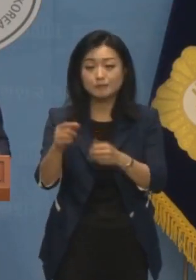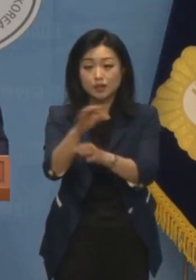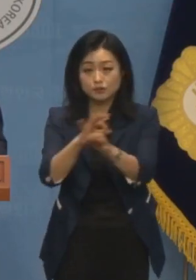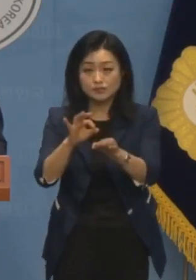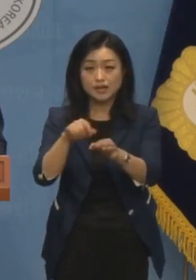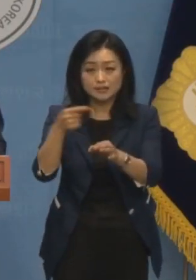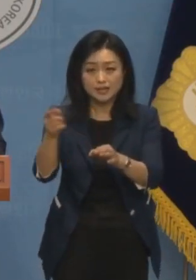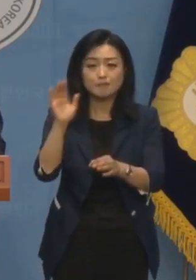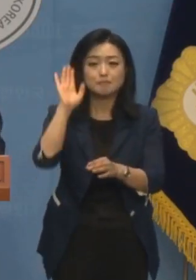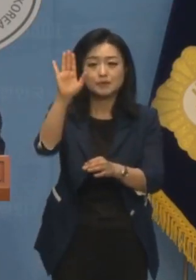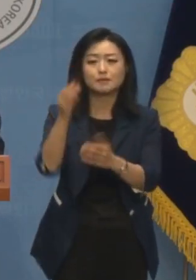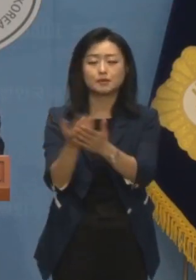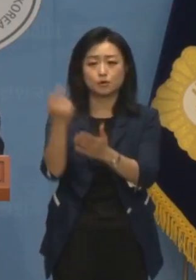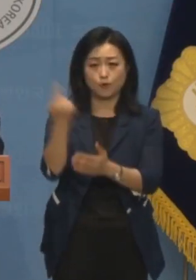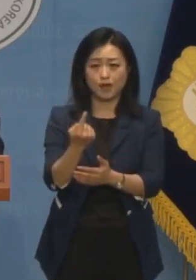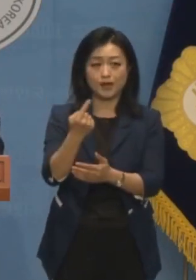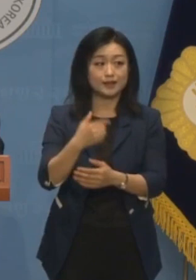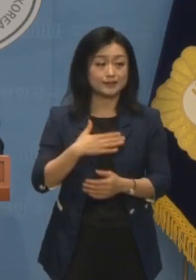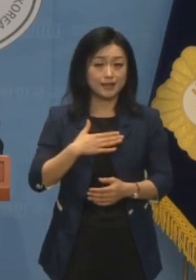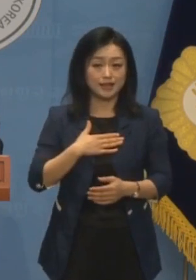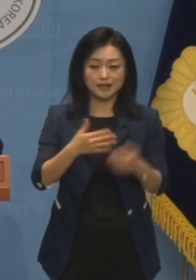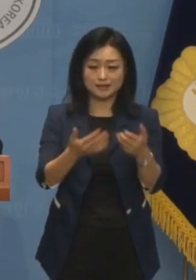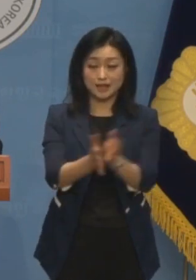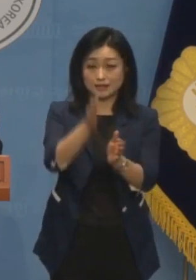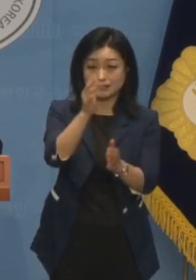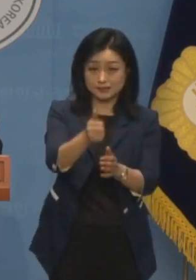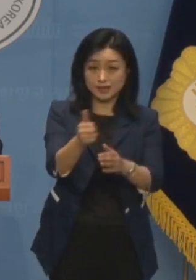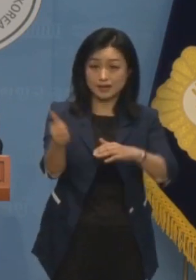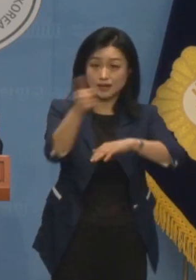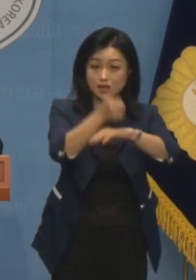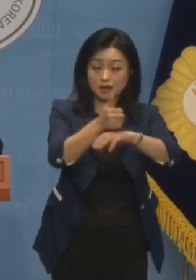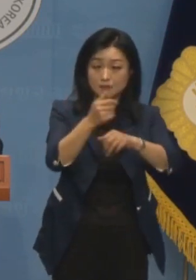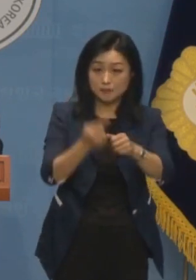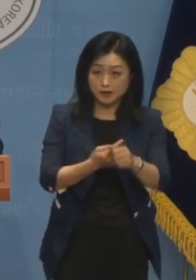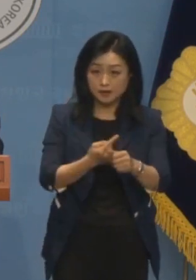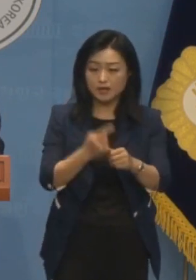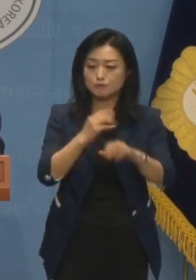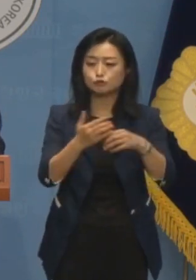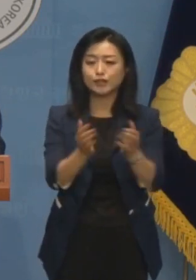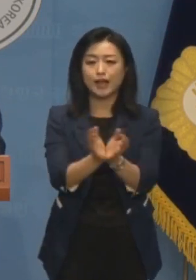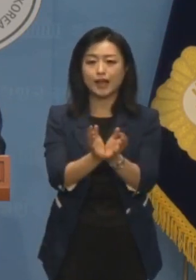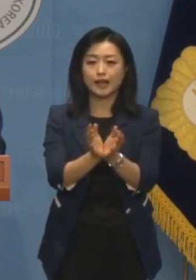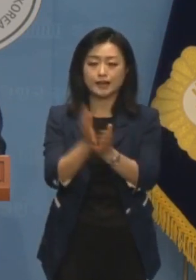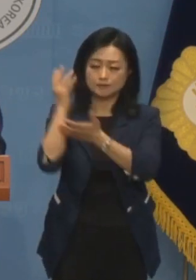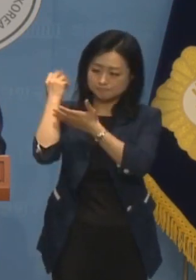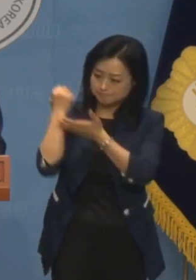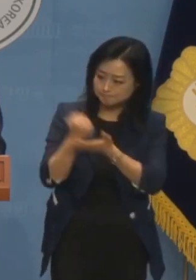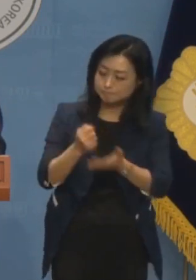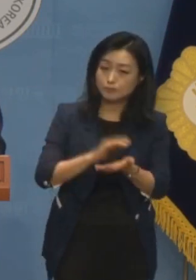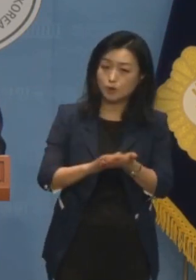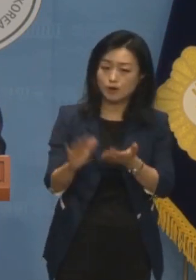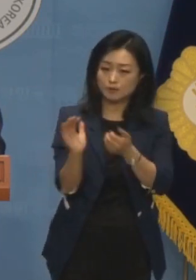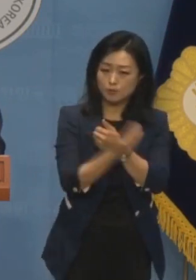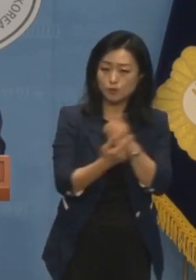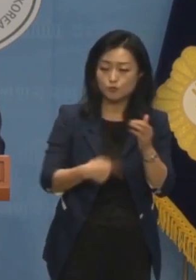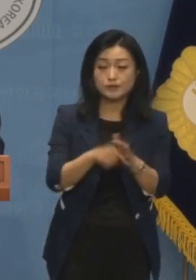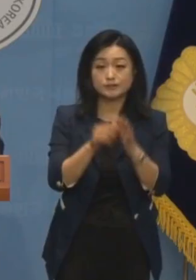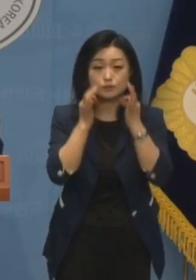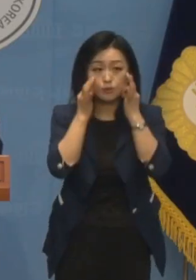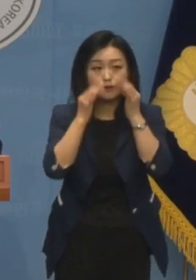미래입니다. 저 김두관이 당대표가 되면 민주당의 유산을 계승하고 평화를 지키기 위해 혼신의